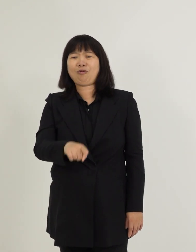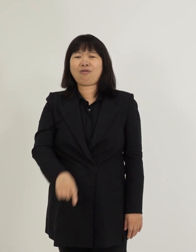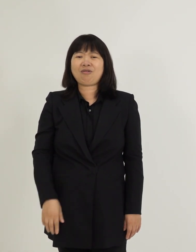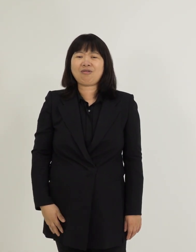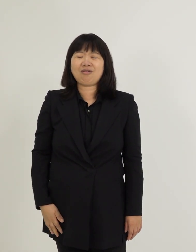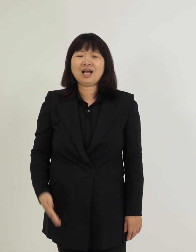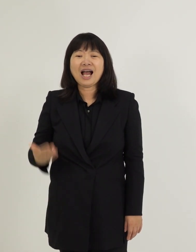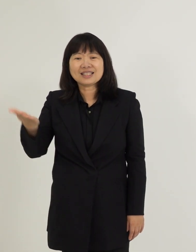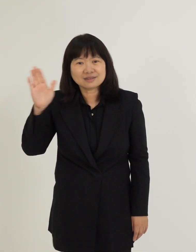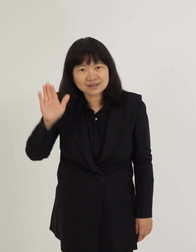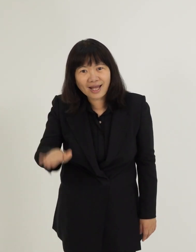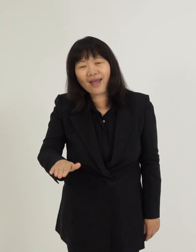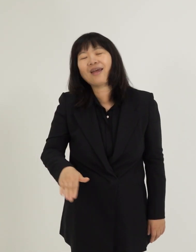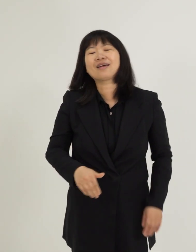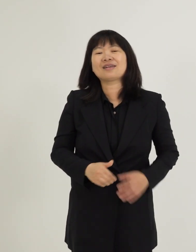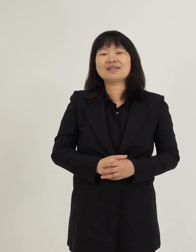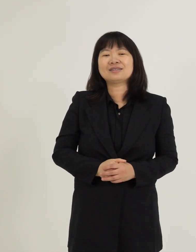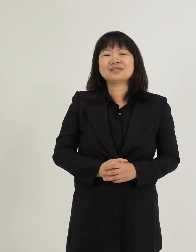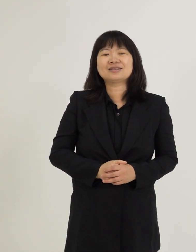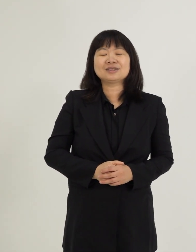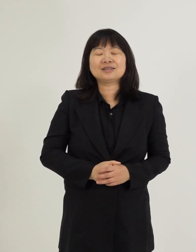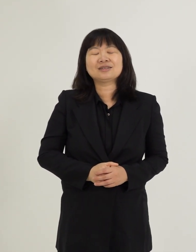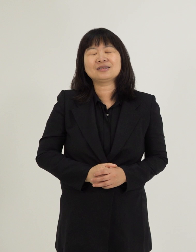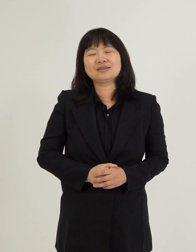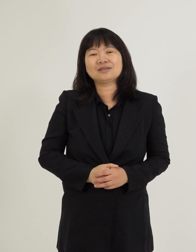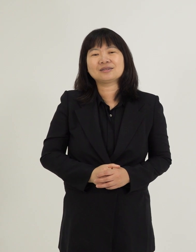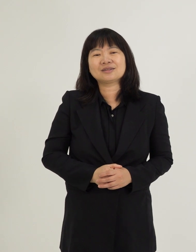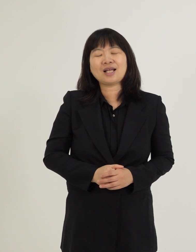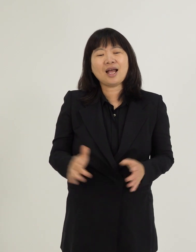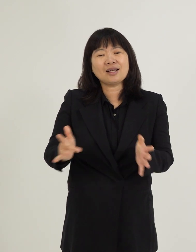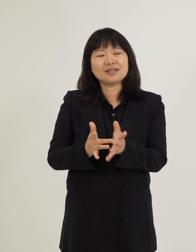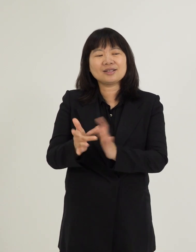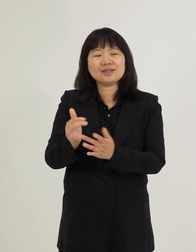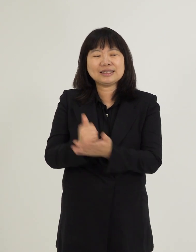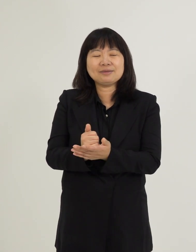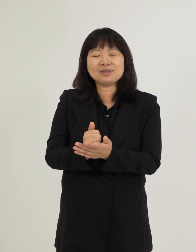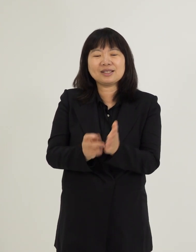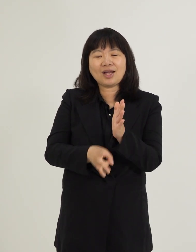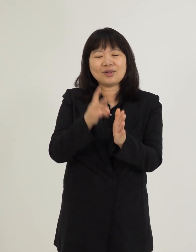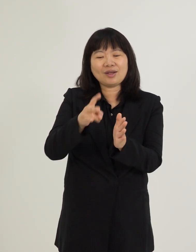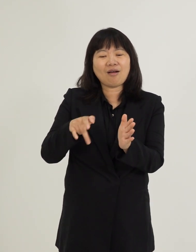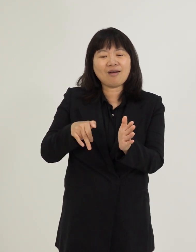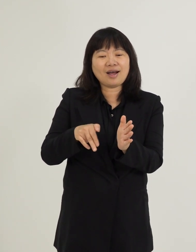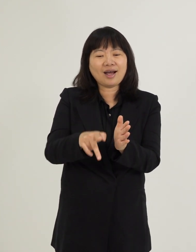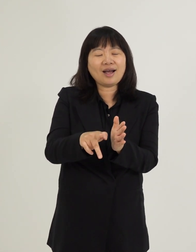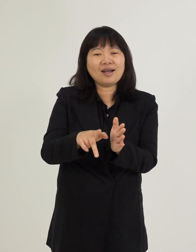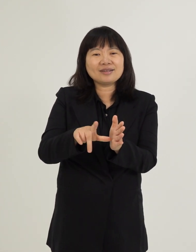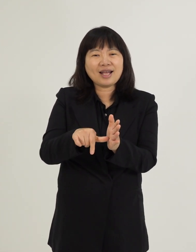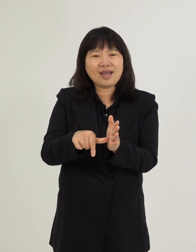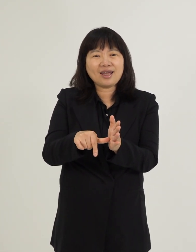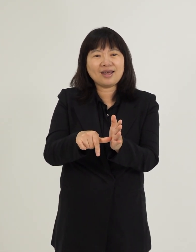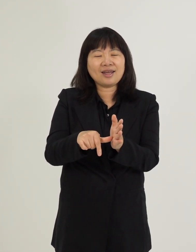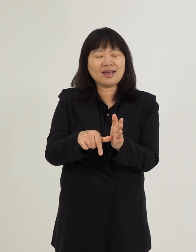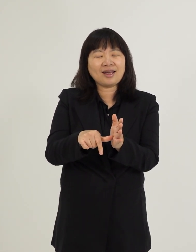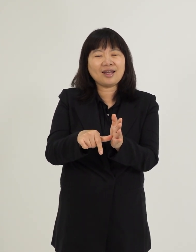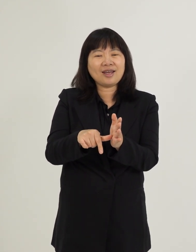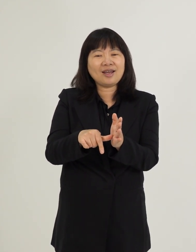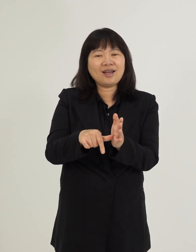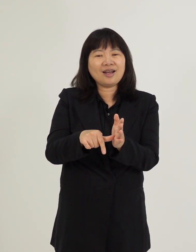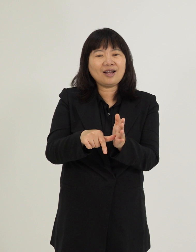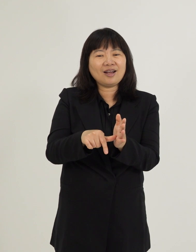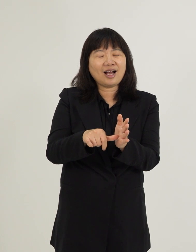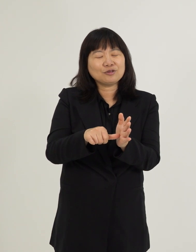근데 여기에는 예수님 이 입성하던 당시에 누구나 아는 유명한 사건이 하나